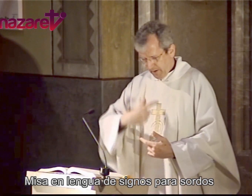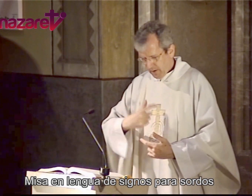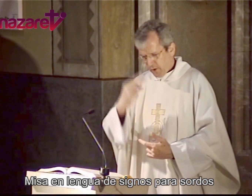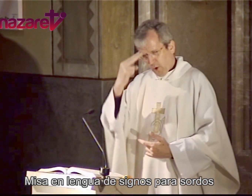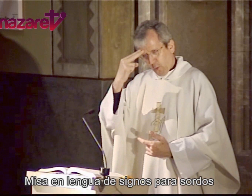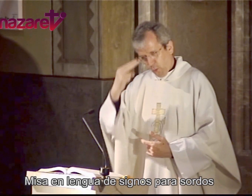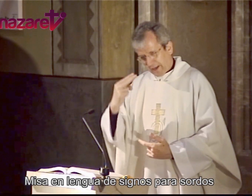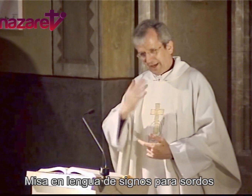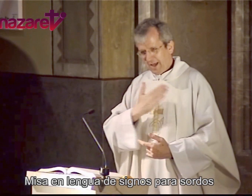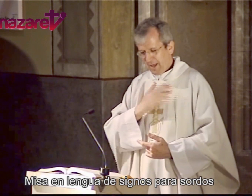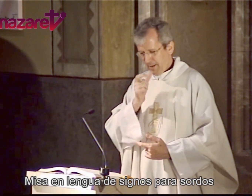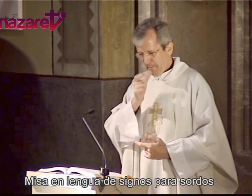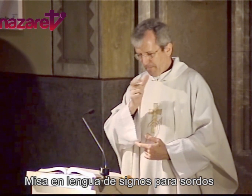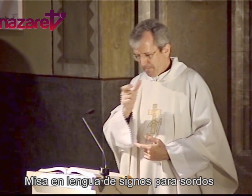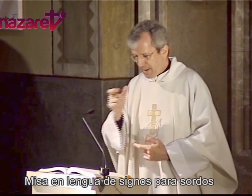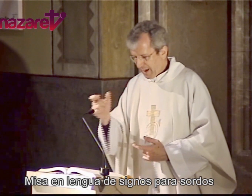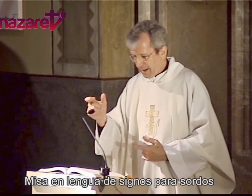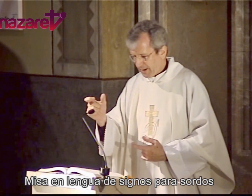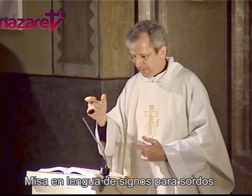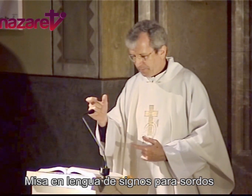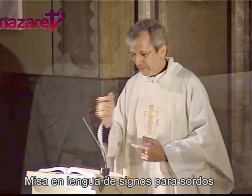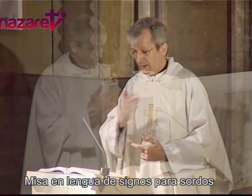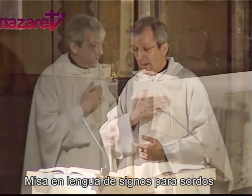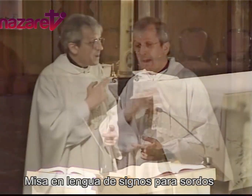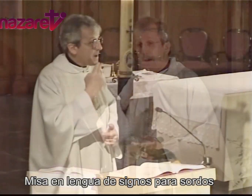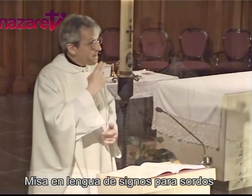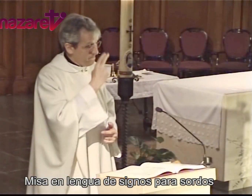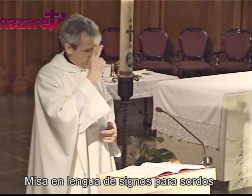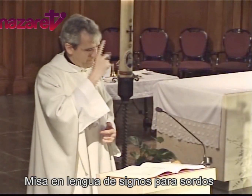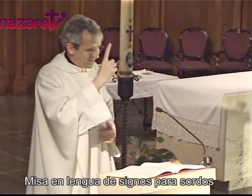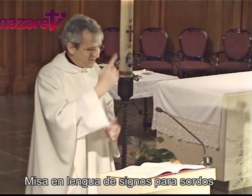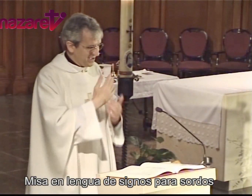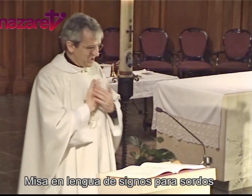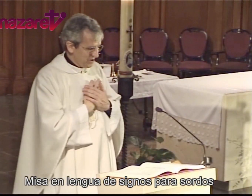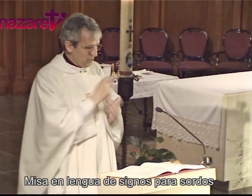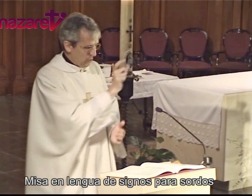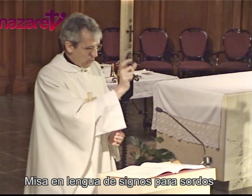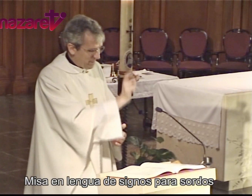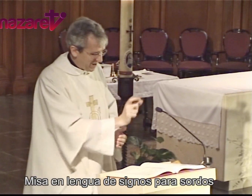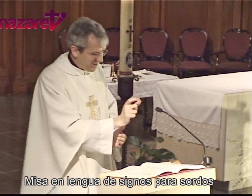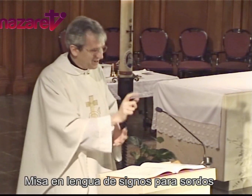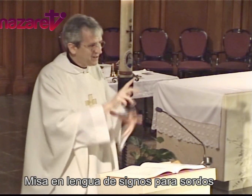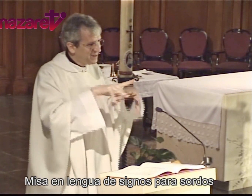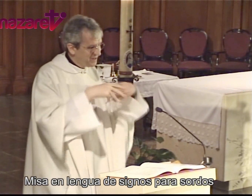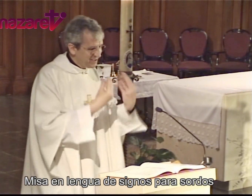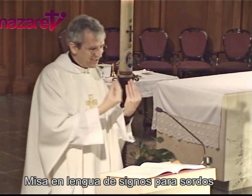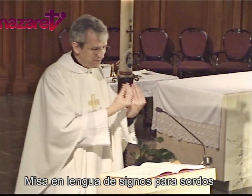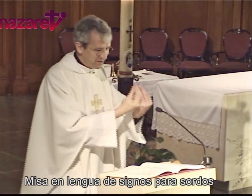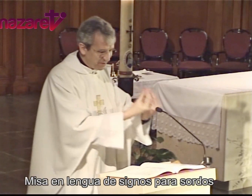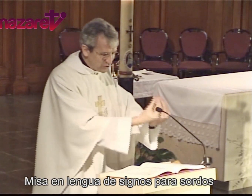guardará mi palabra Mi Padre lo amará Y vendremos